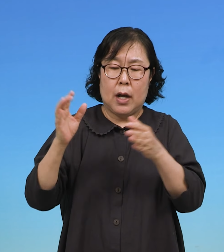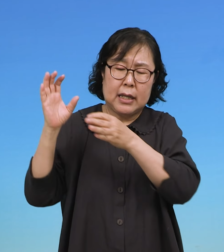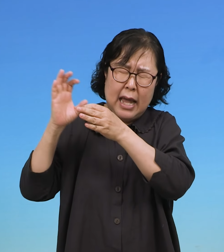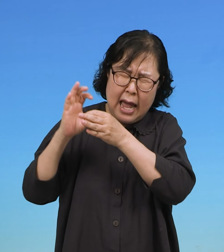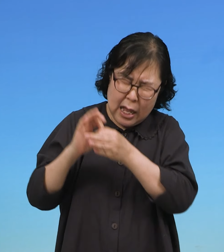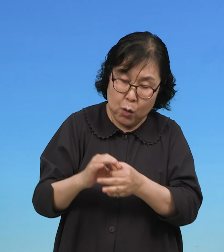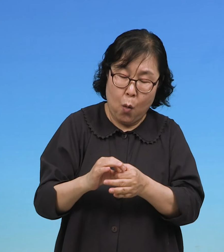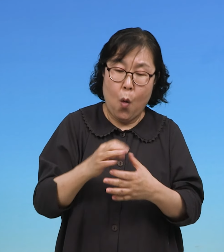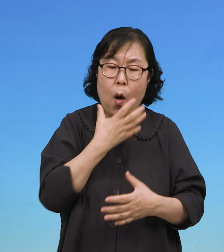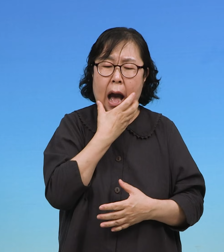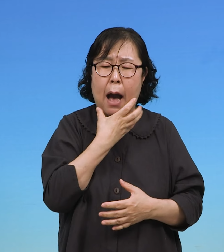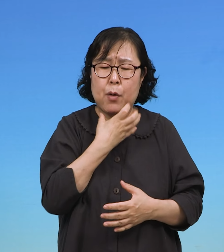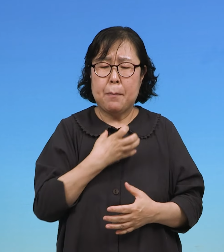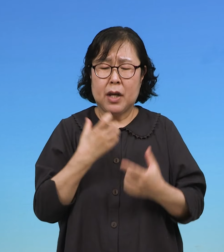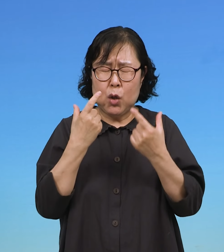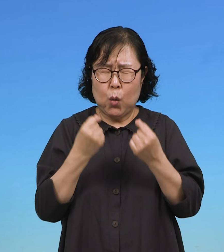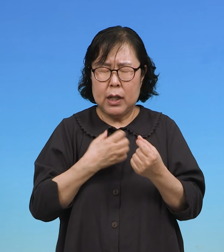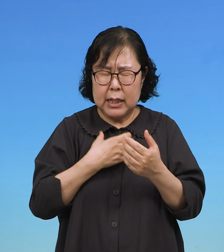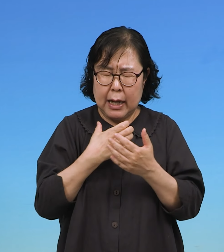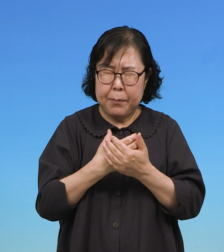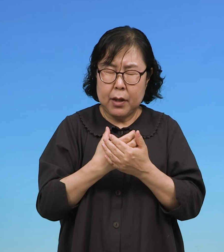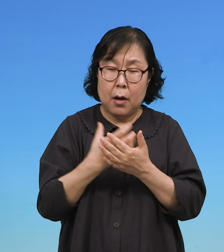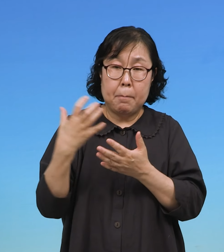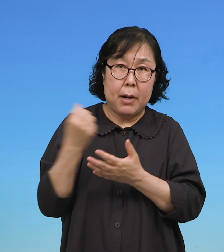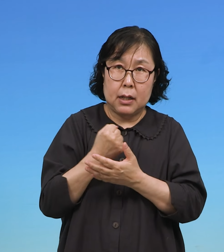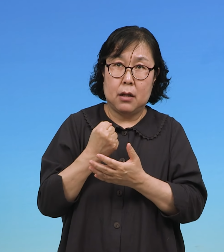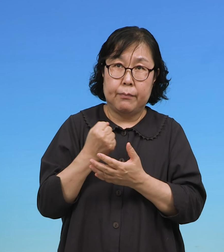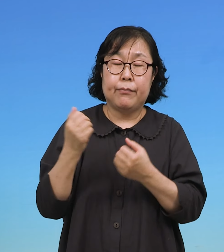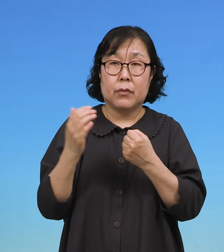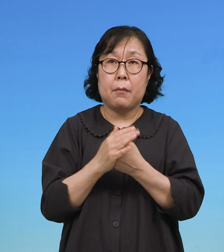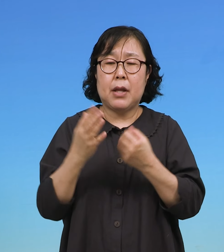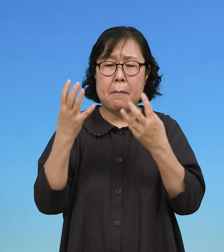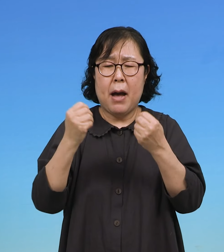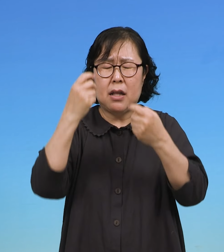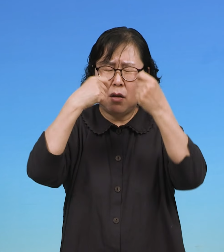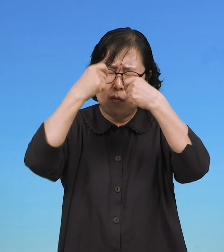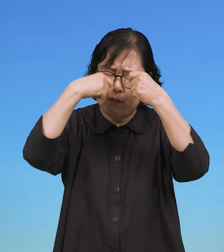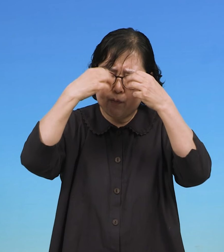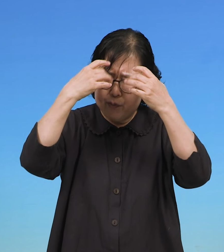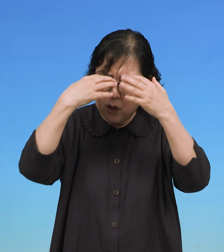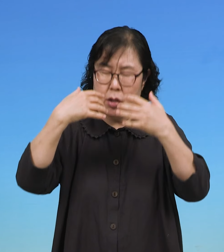1년 내내 겪었습니다. 정말 많이 울었습니다.